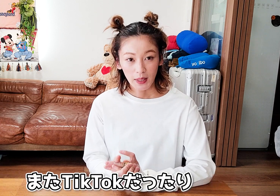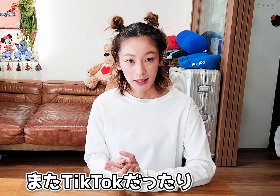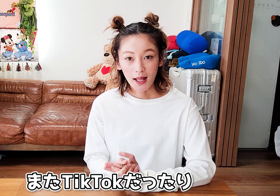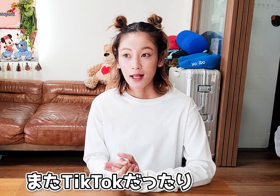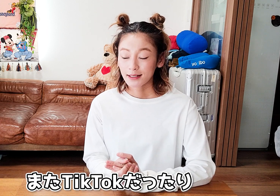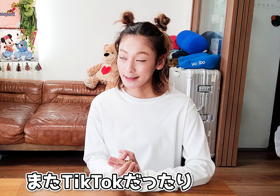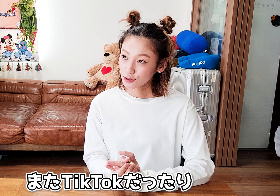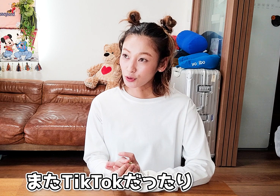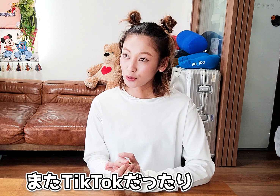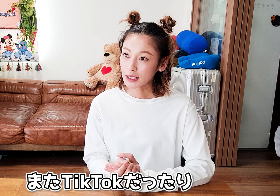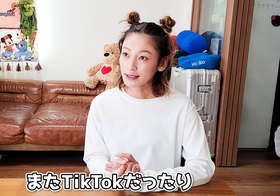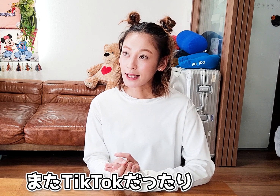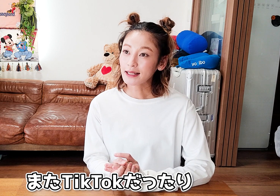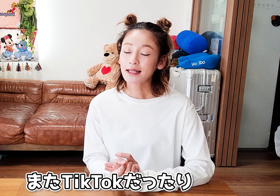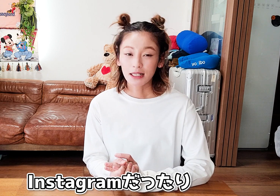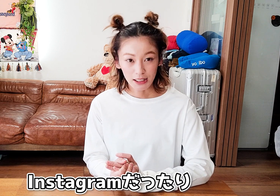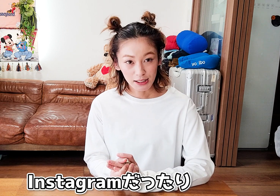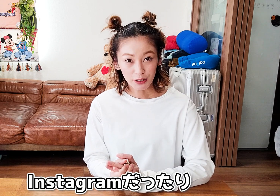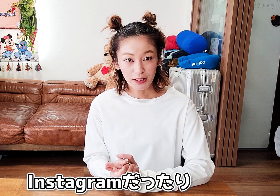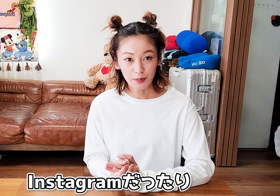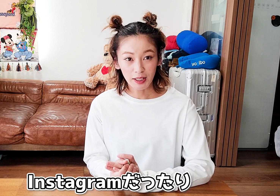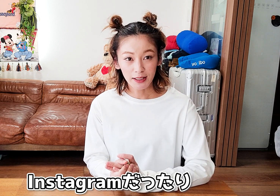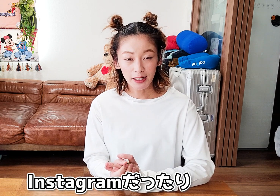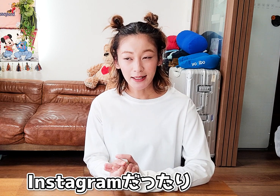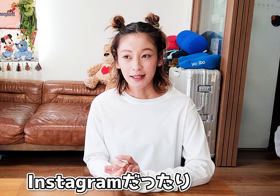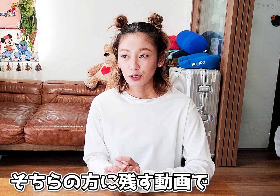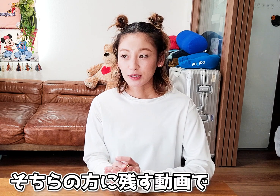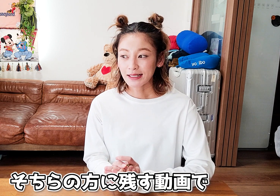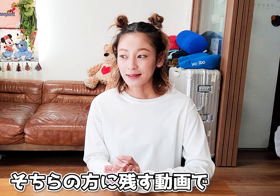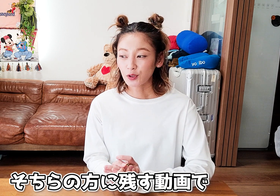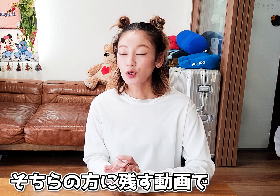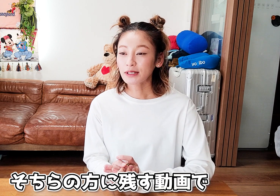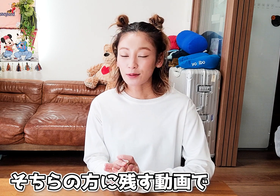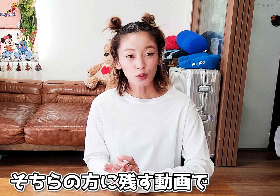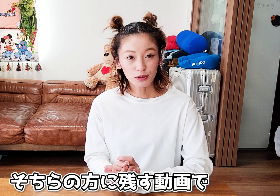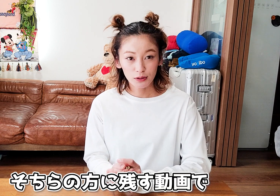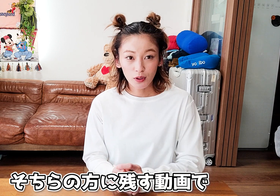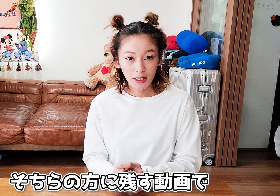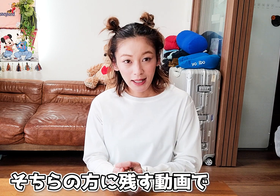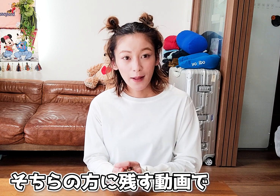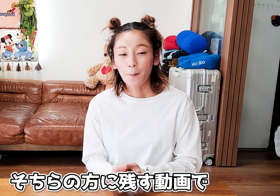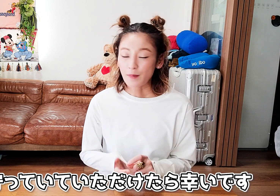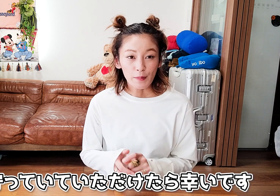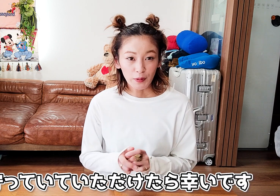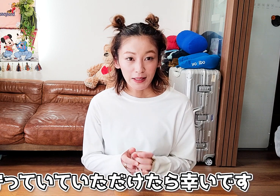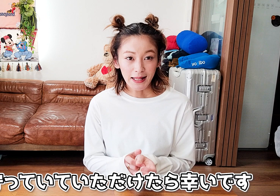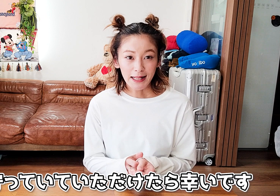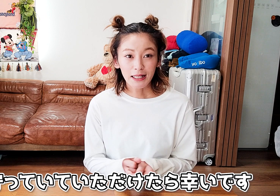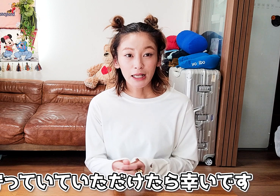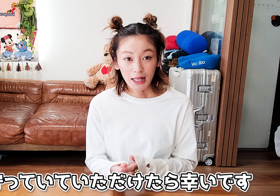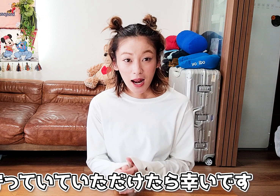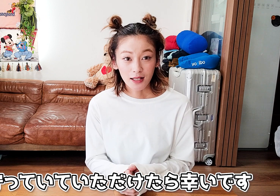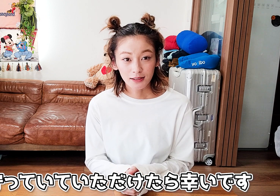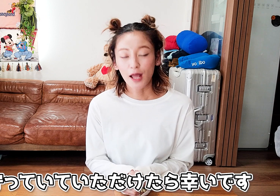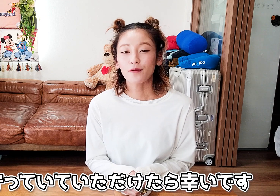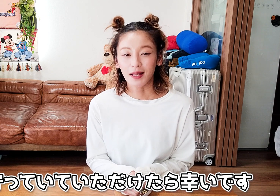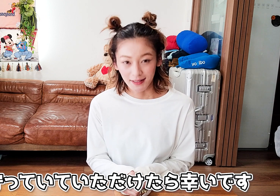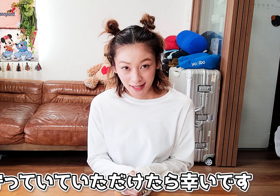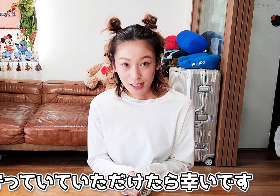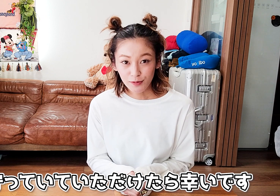また TikTok だったり Instagram だったりそちらの方に残す動画で見守ってていただけたら幸いです。